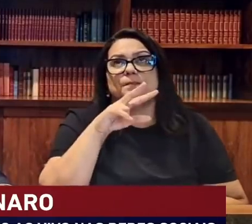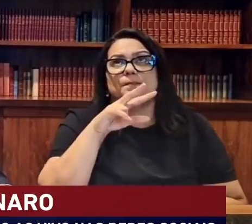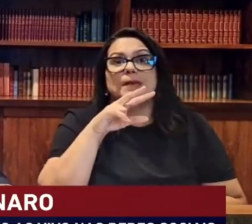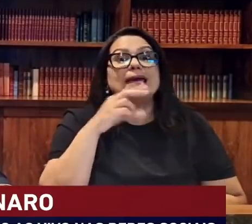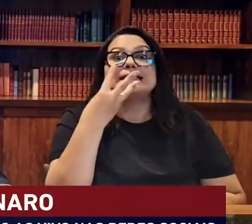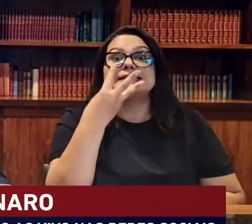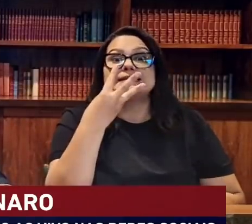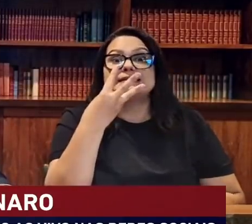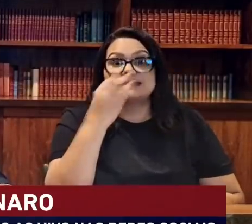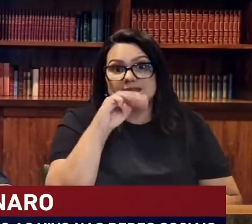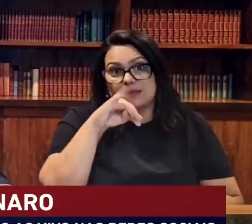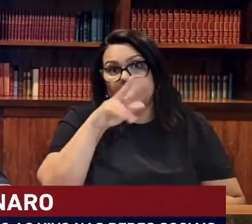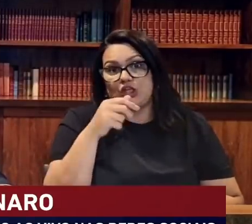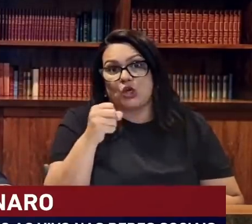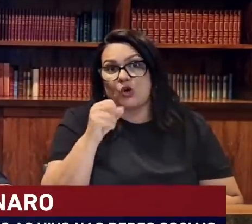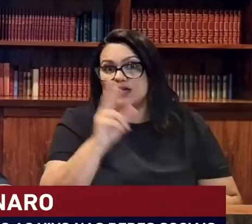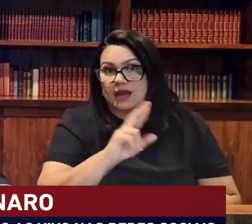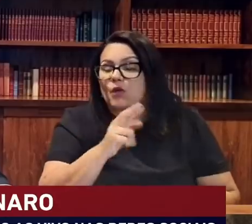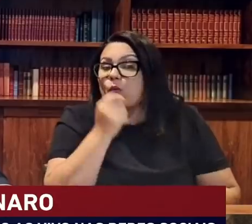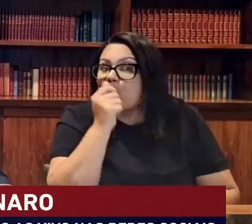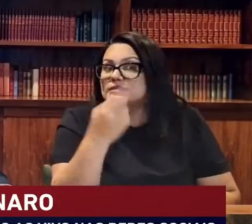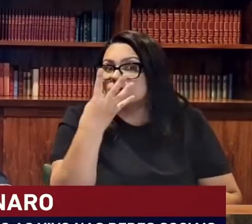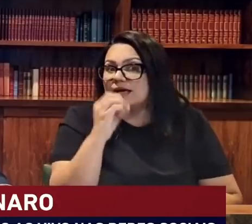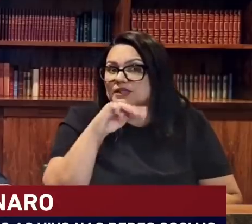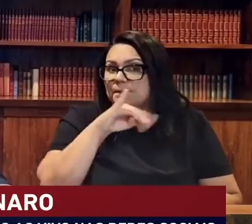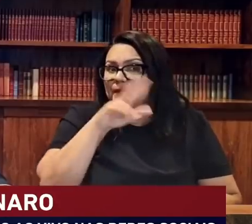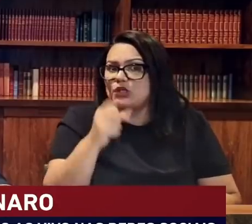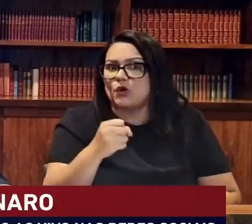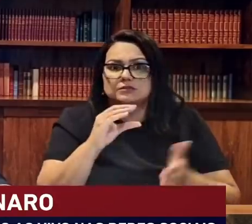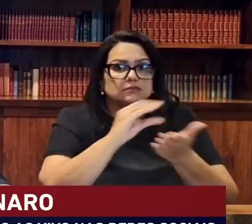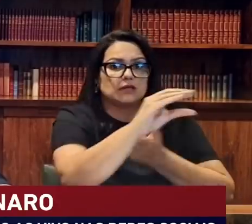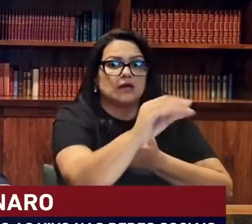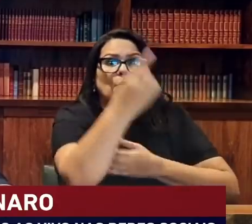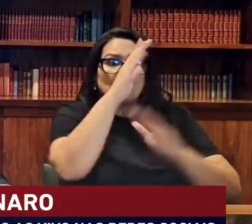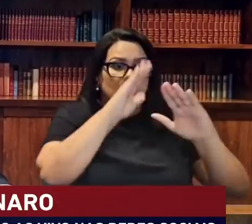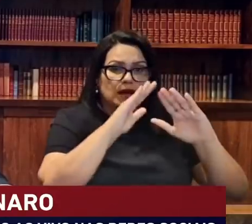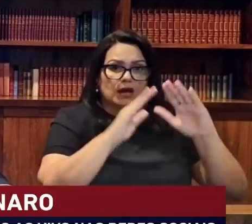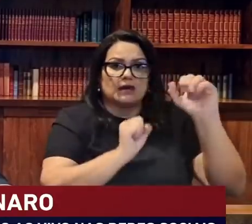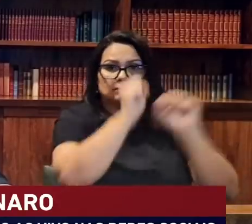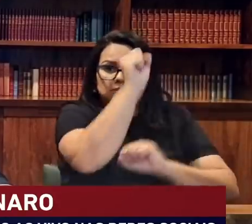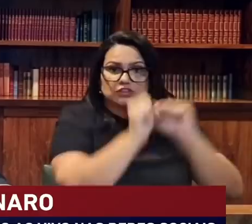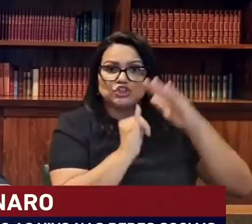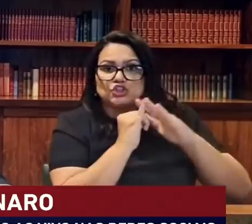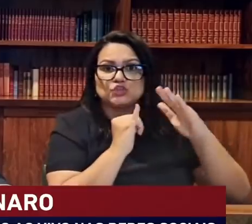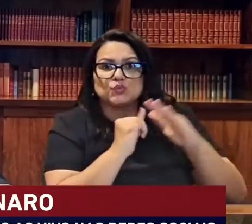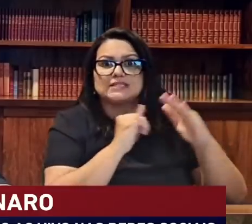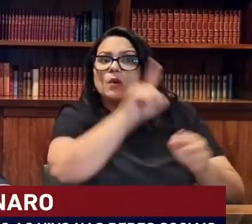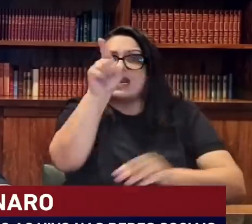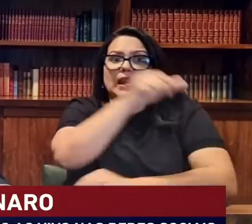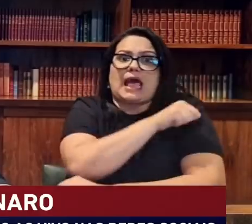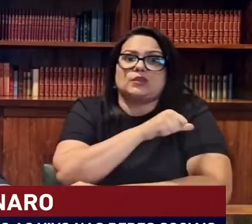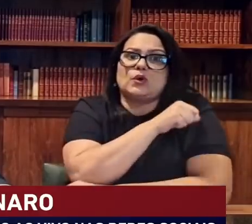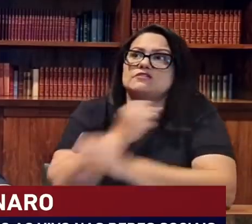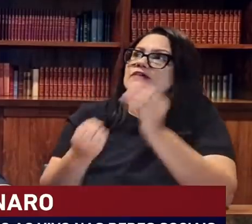30 milhões de reais, quase 40, mais lembra? 40, para uma instituição no Rio criar moeda virtual para